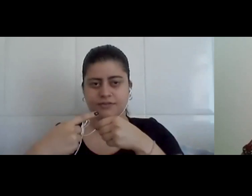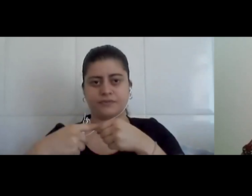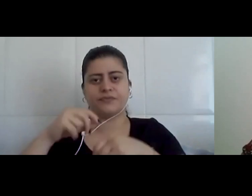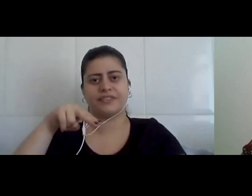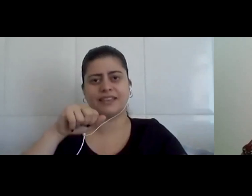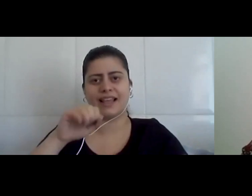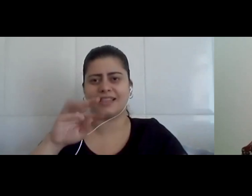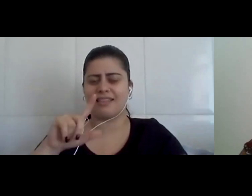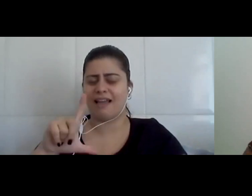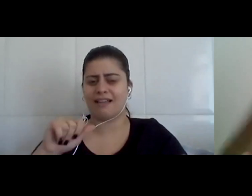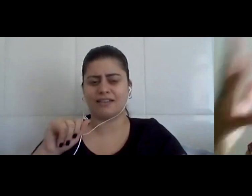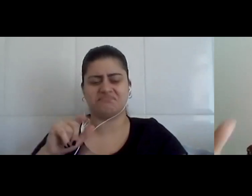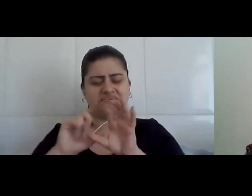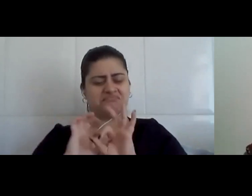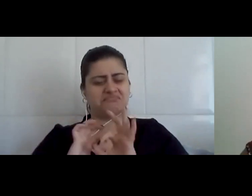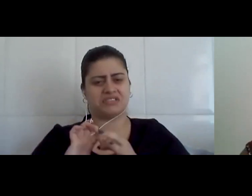para